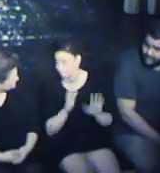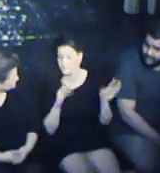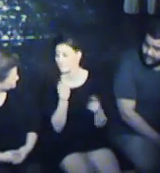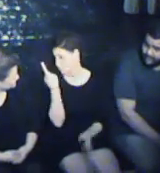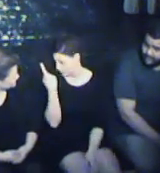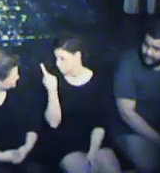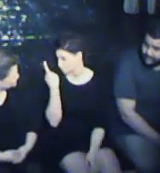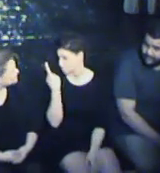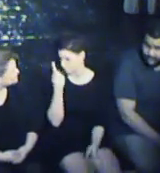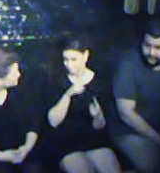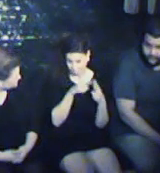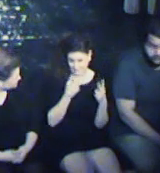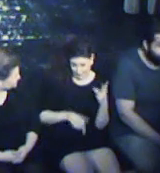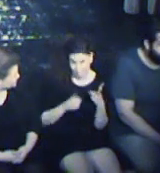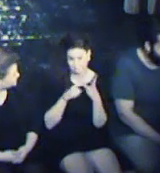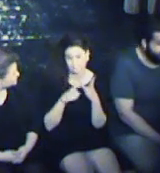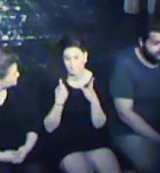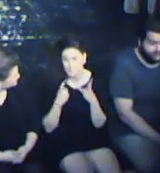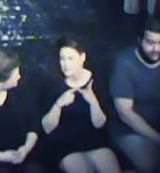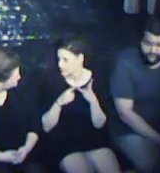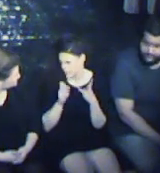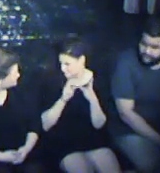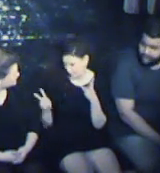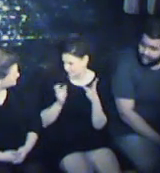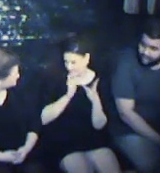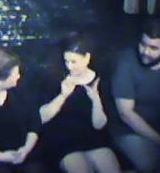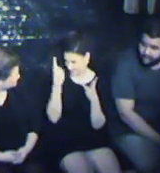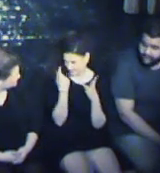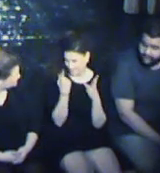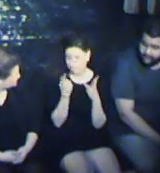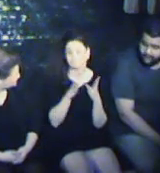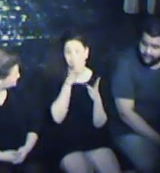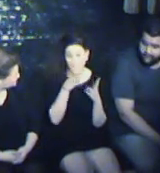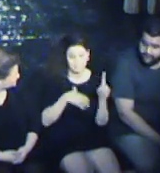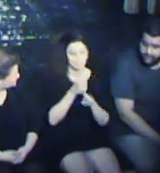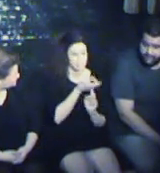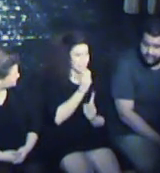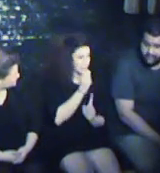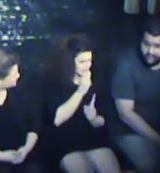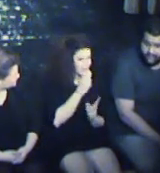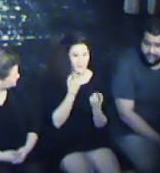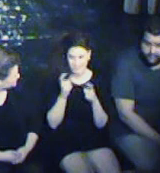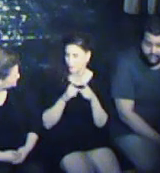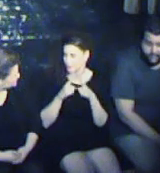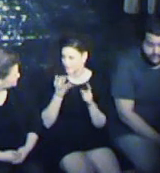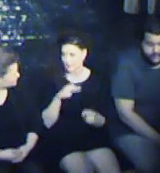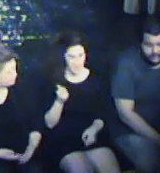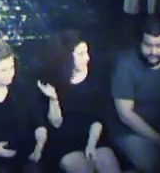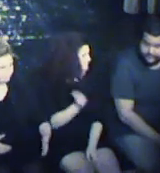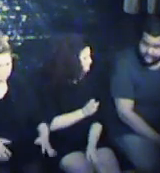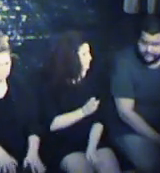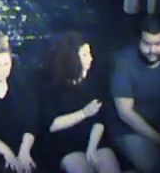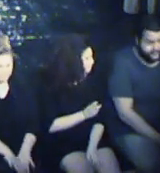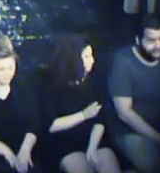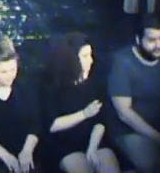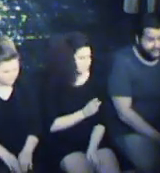una pista, pero es la más difícil, ya que para tenerla necesitamos traer a qué, a Titatana. Ay.